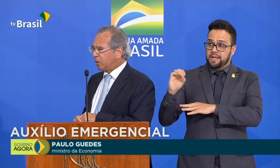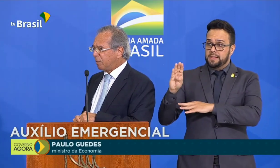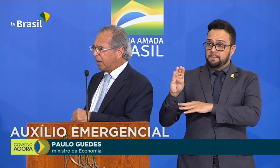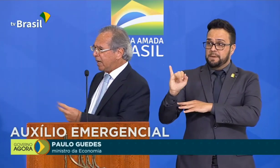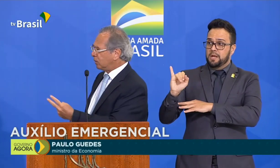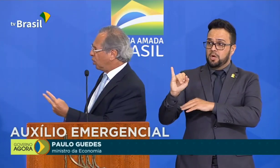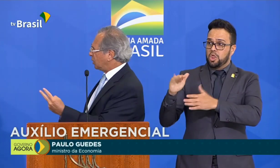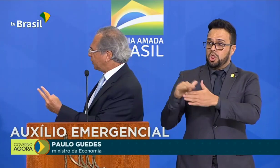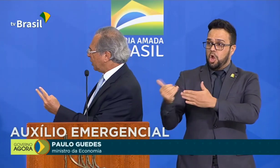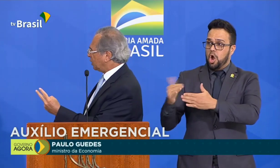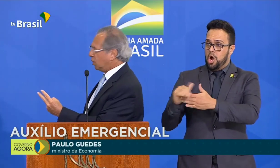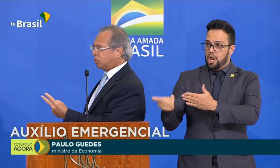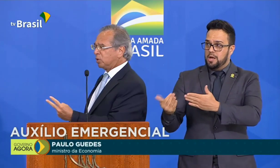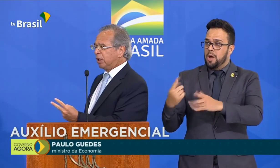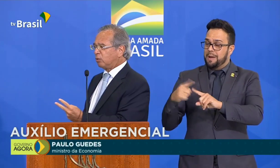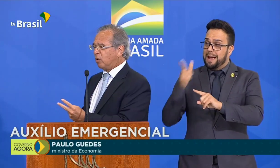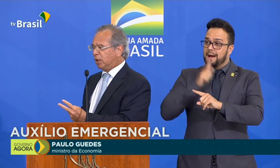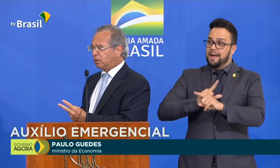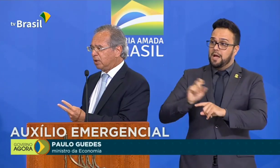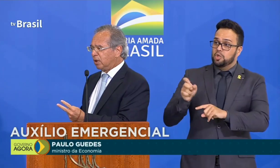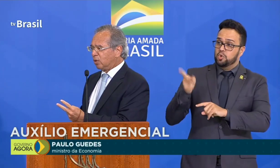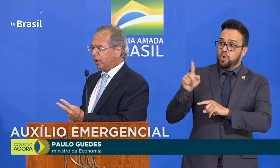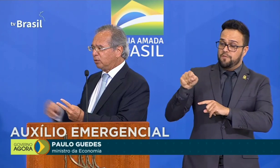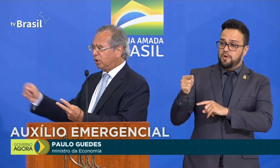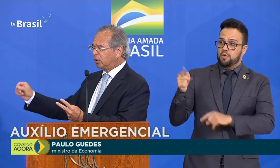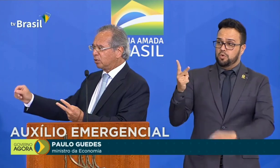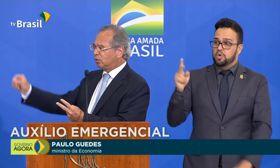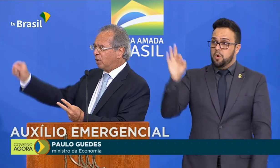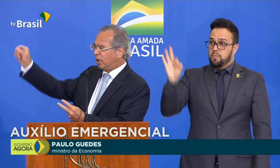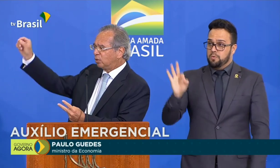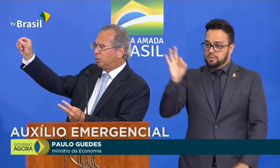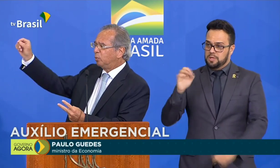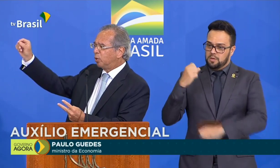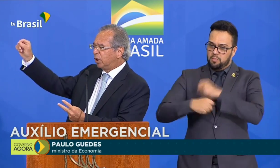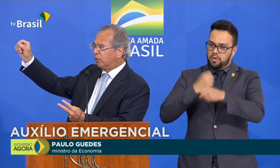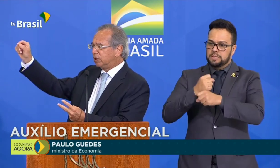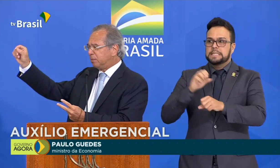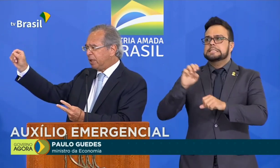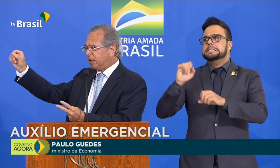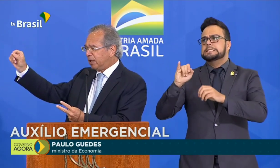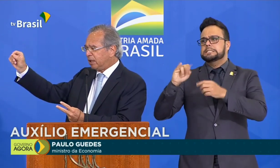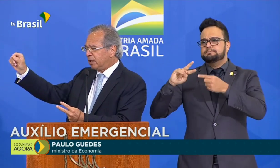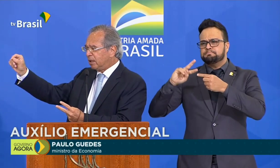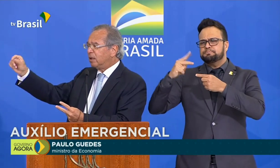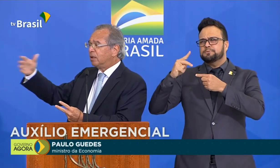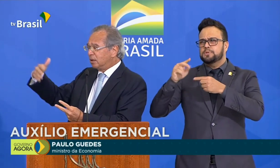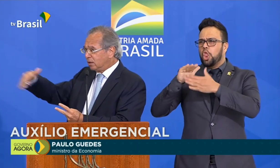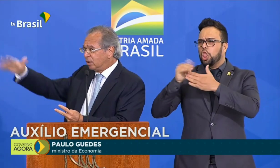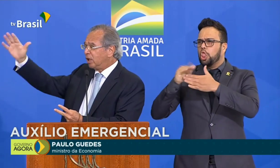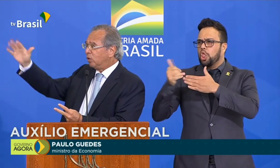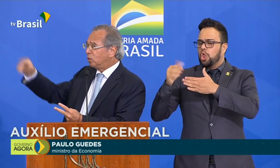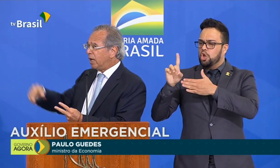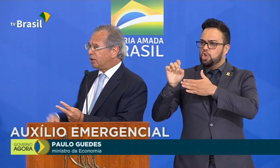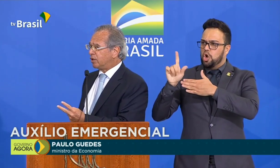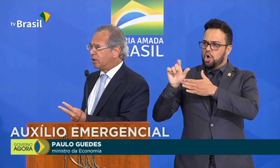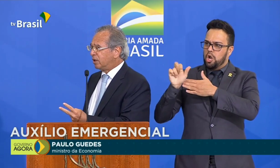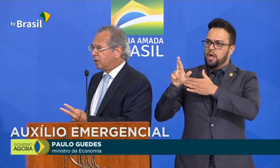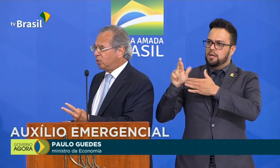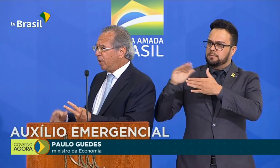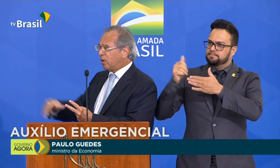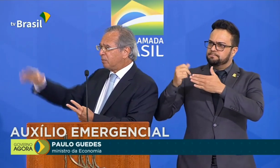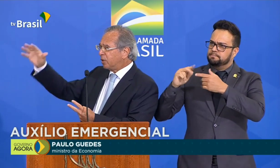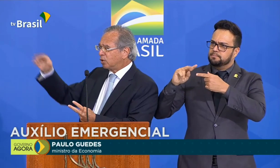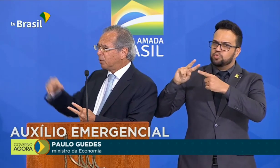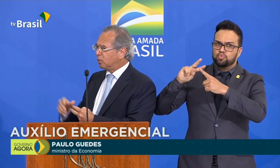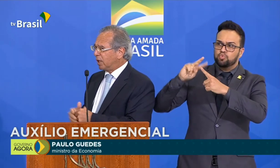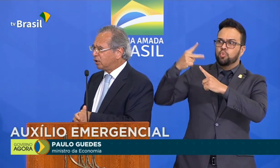país, porque para ganhar 2,2% ao ano, correndo o risco do dólar subir um pouquinho e você perder, já vão tarde.